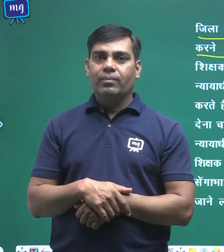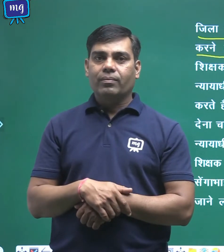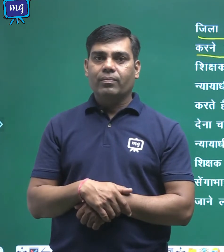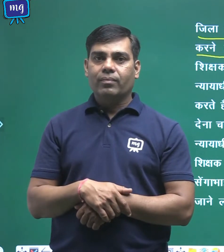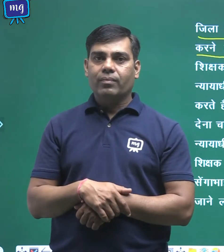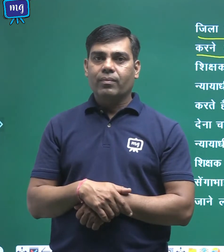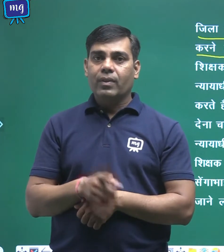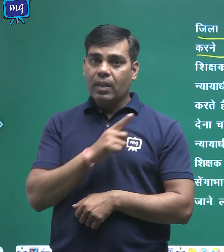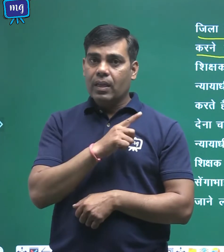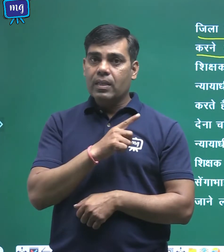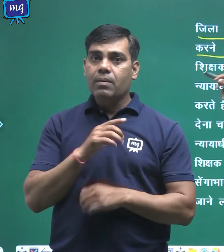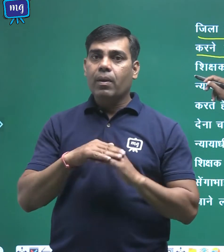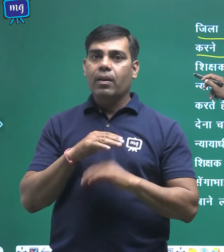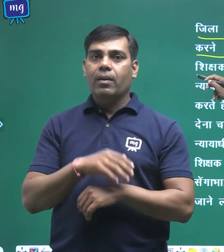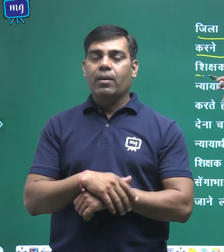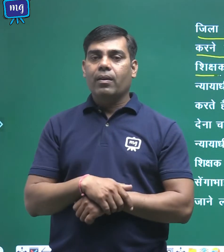इस पर